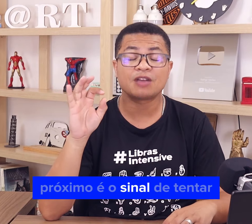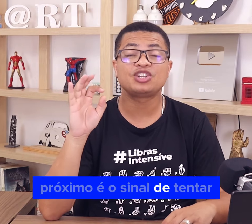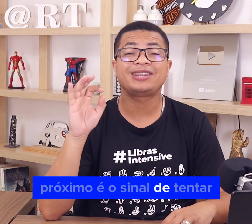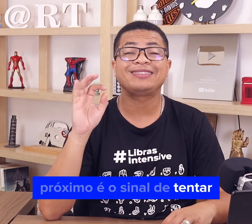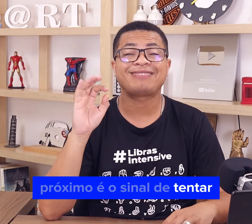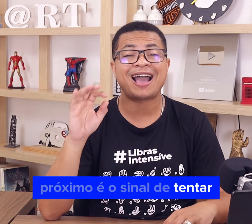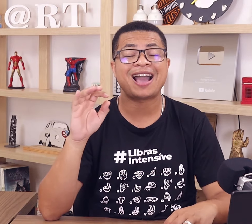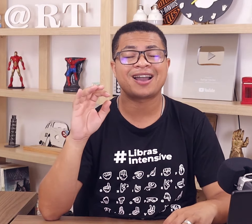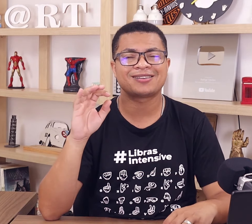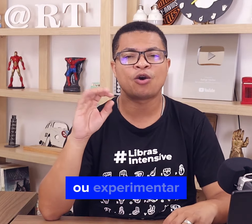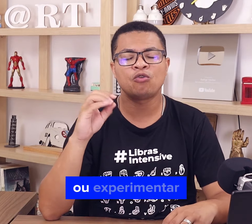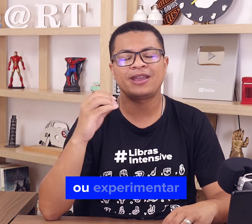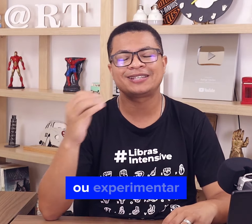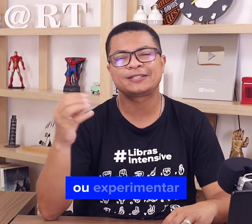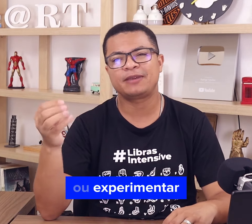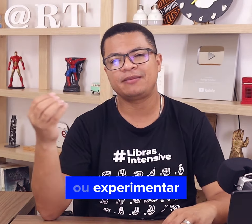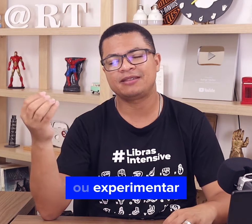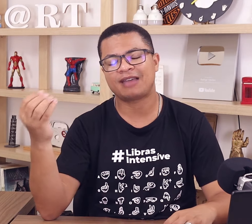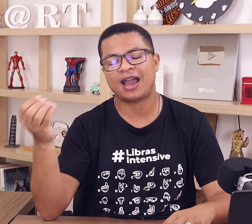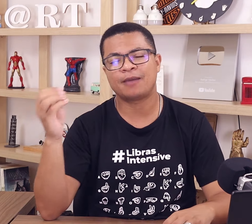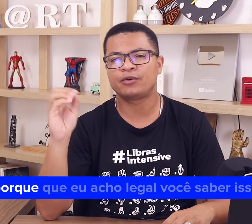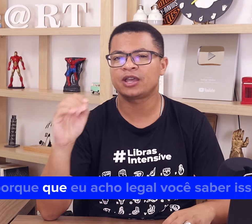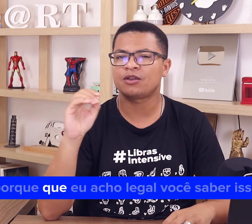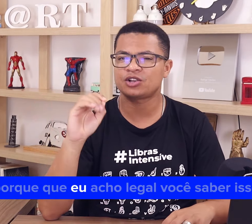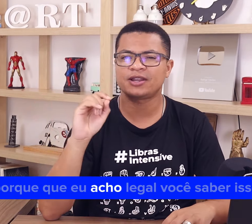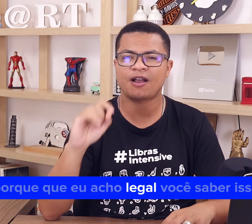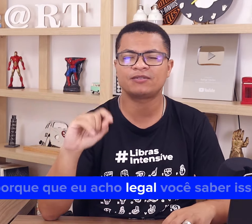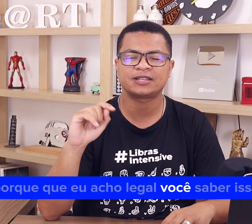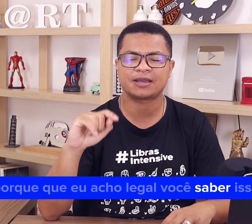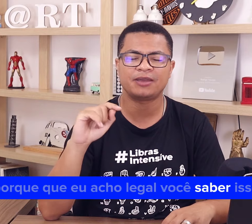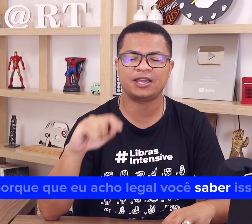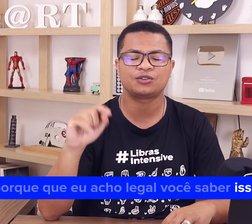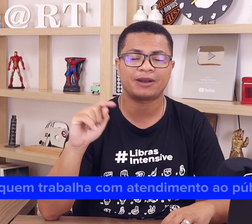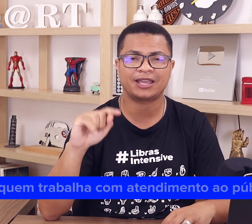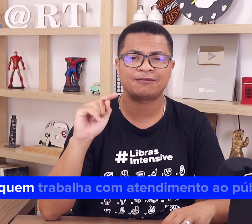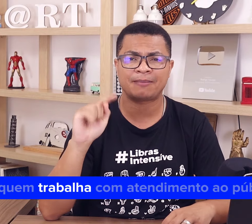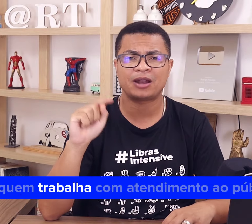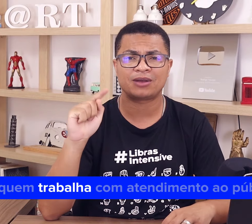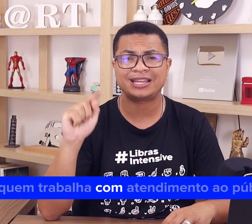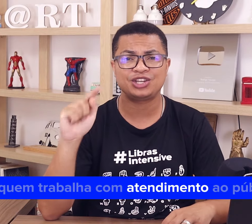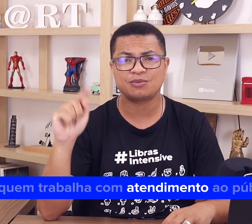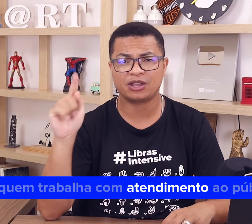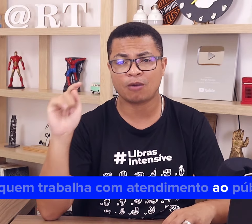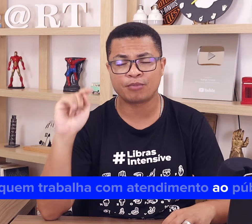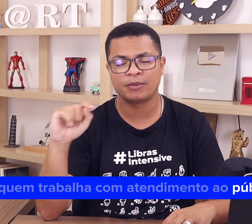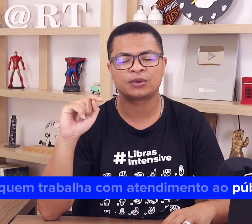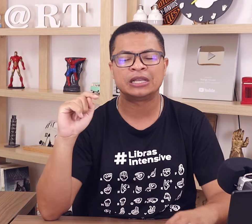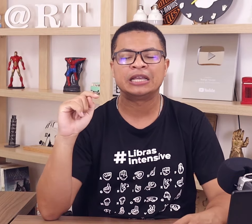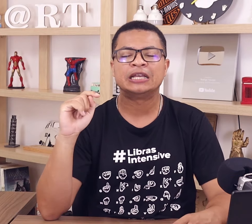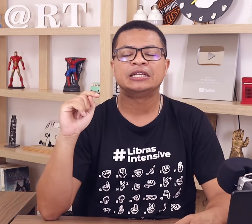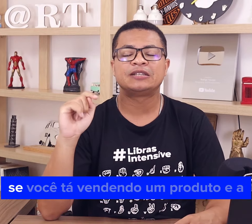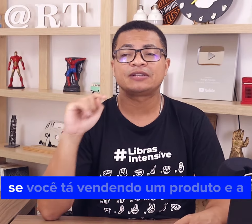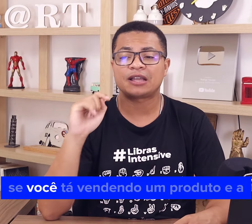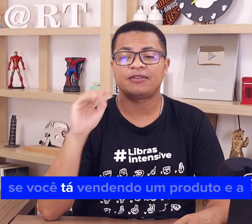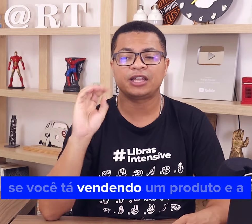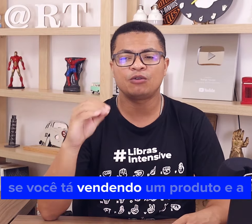sinal de tentar ou experimentar. Por que que eu acho legal você saber isso? Pra quem trabalha com atendimento ao público. Se você tá vendendo